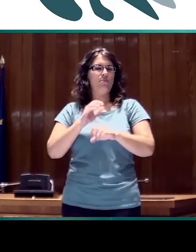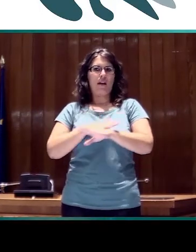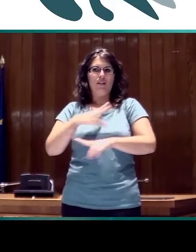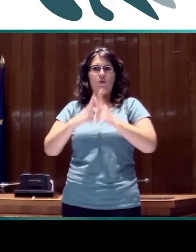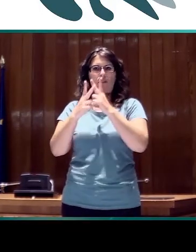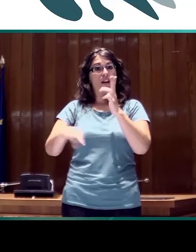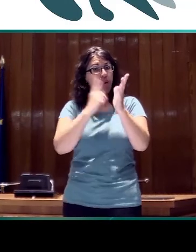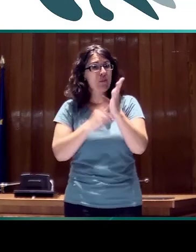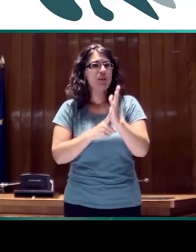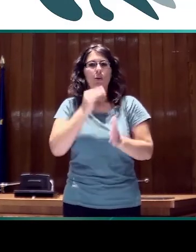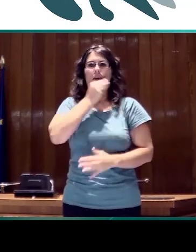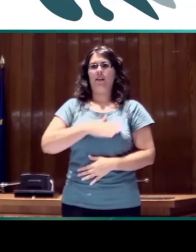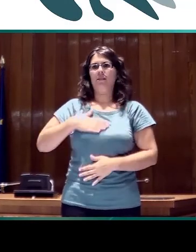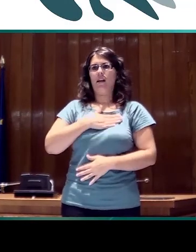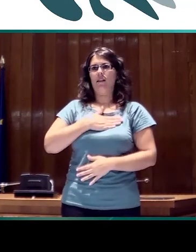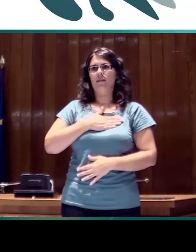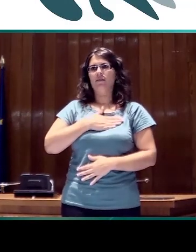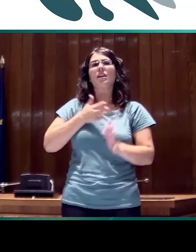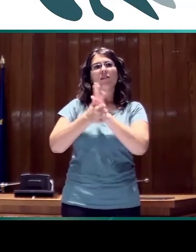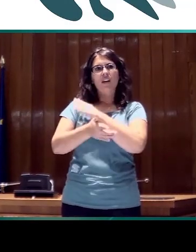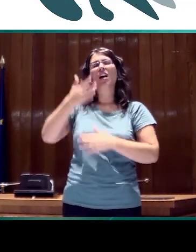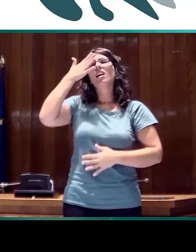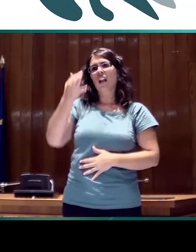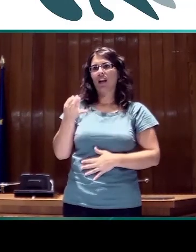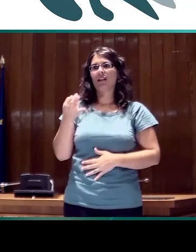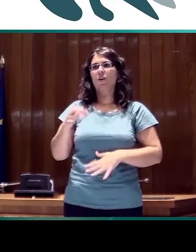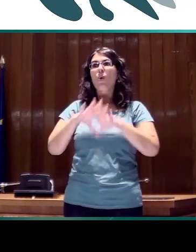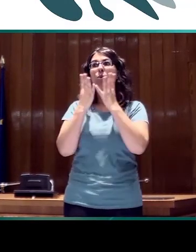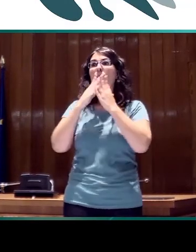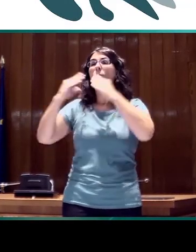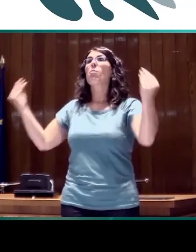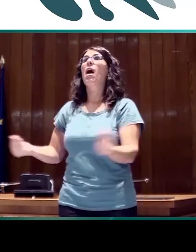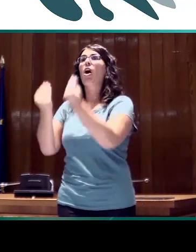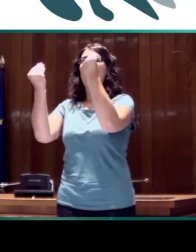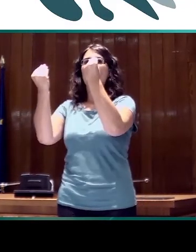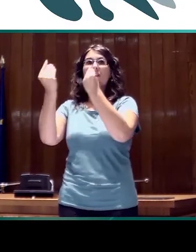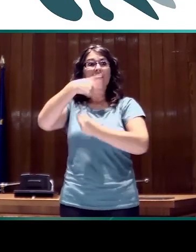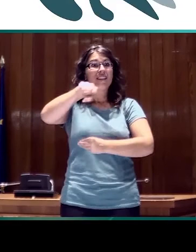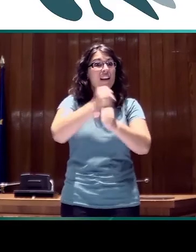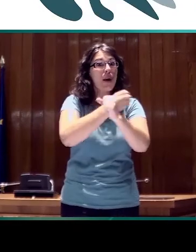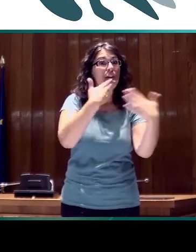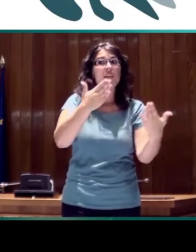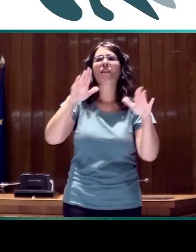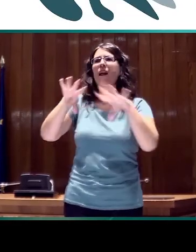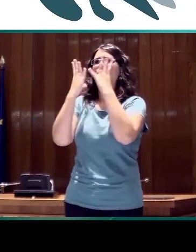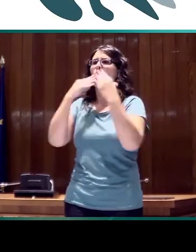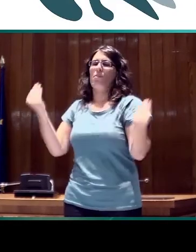creen con firmeza que otro mundo mejor sin duda alguna con mucho trabajo es posible muchísimas gracias y